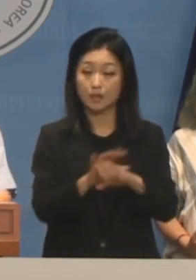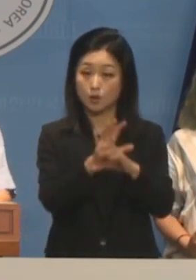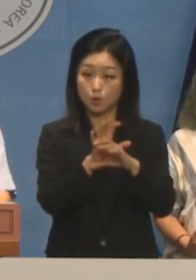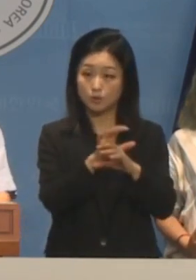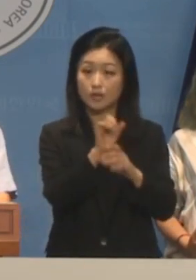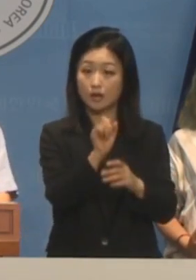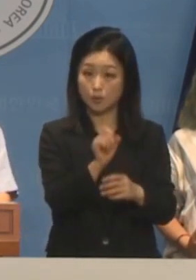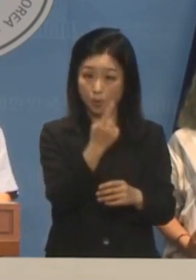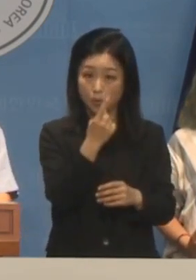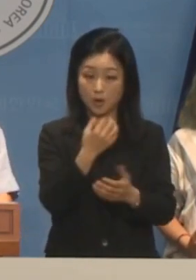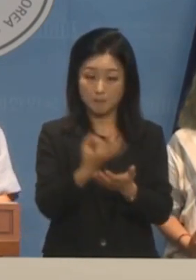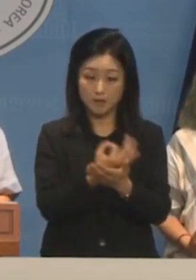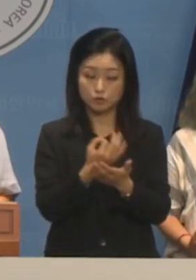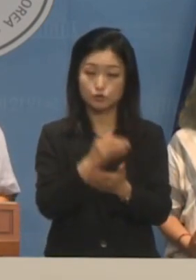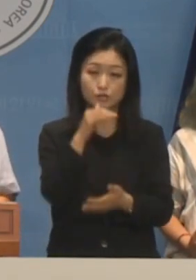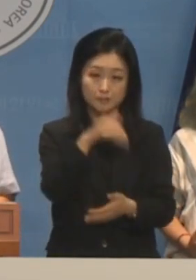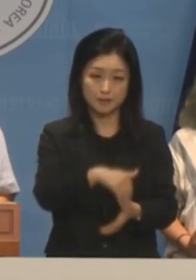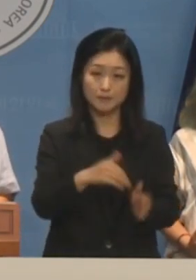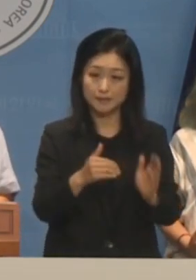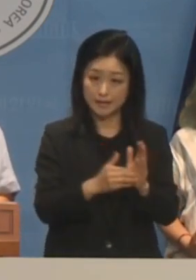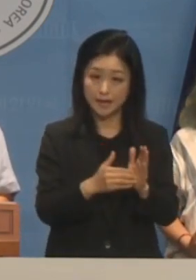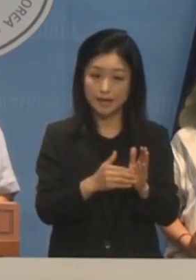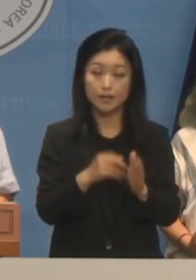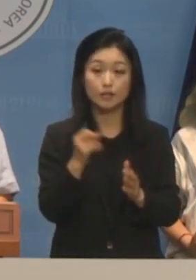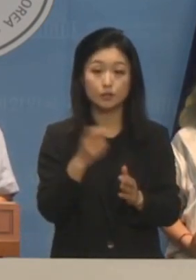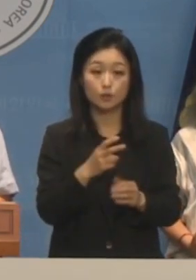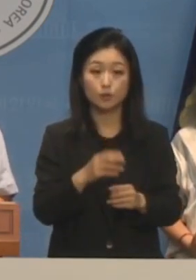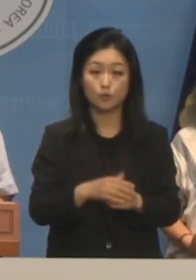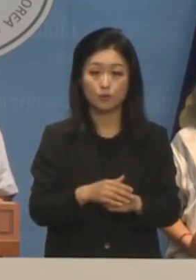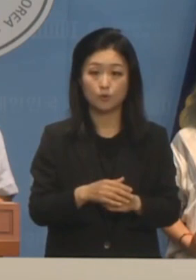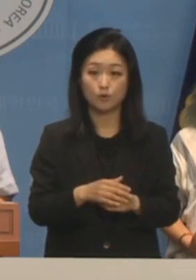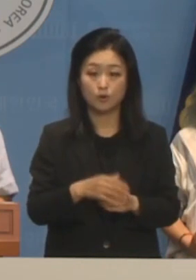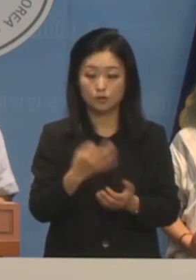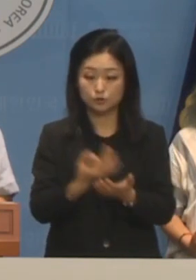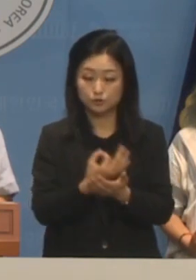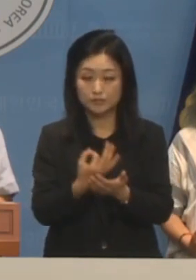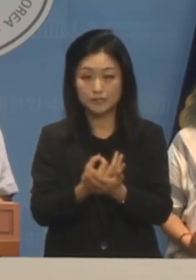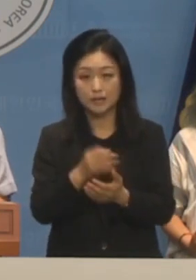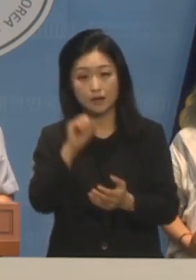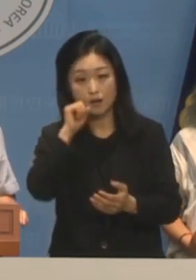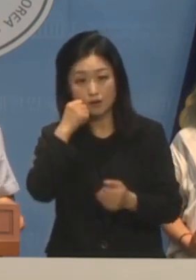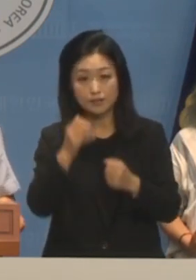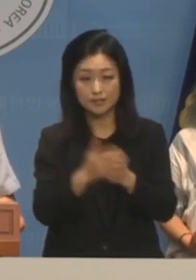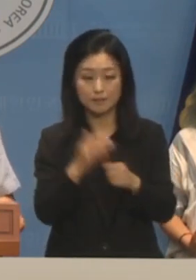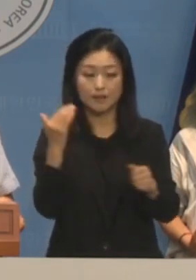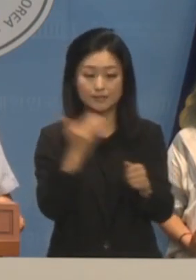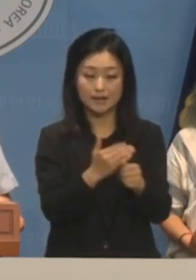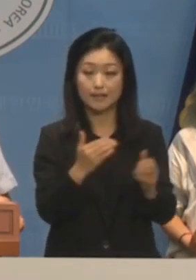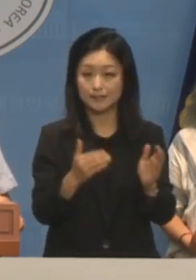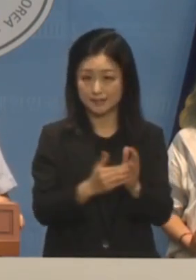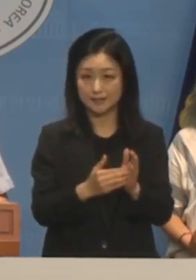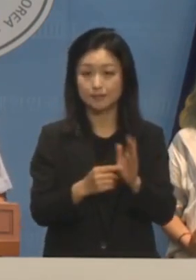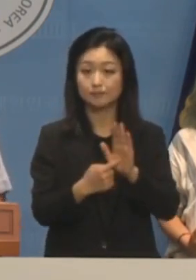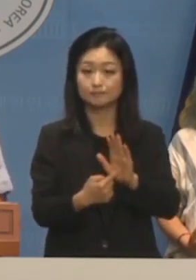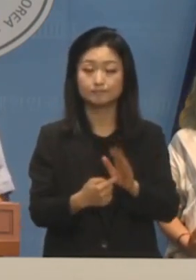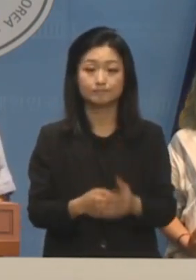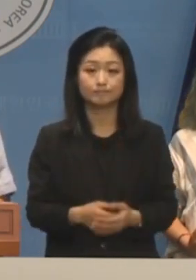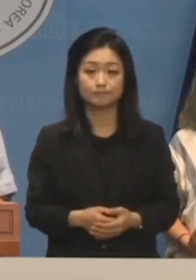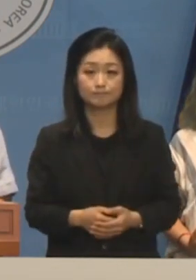코로나19로 인한 매출 급감 그리고 식음료 사업의 수익성 악화를 정리해고 이유로 들었습니다.